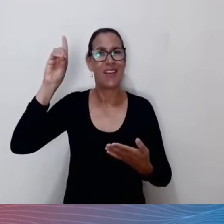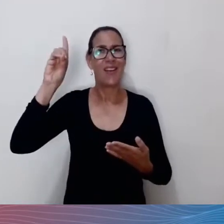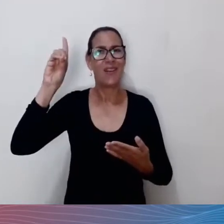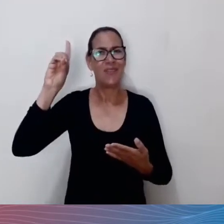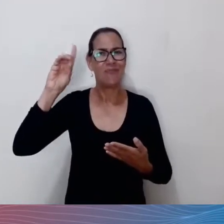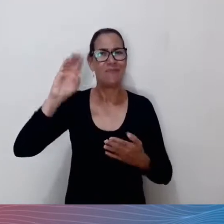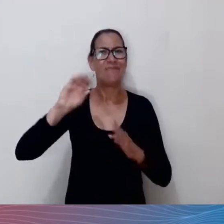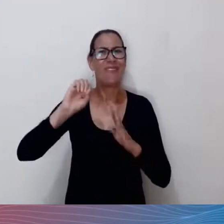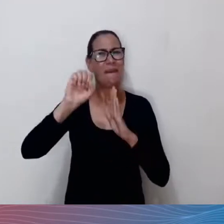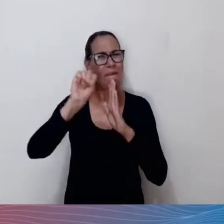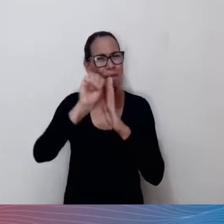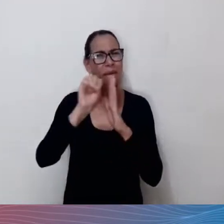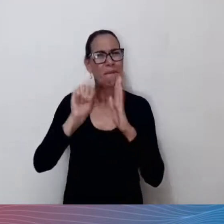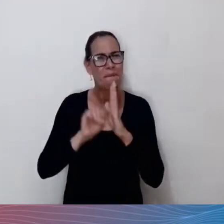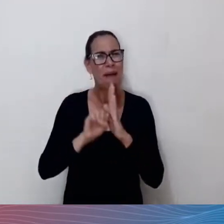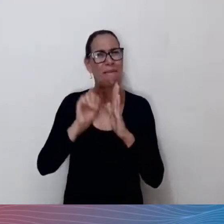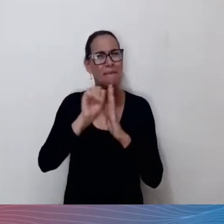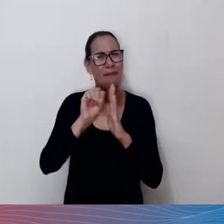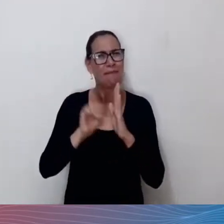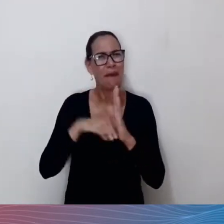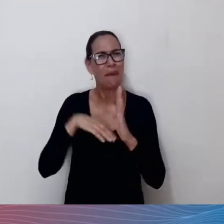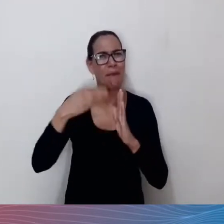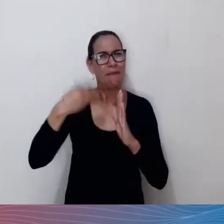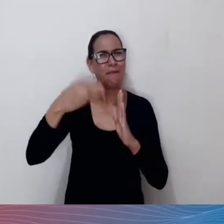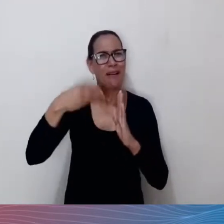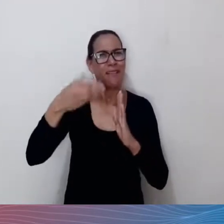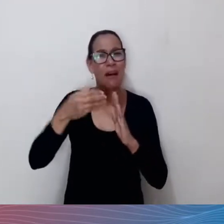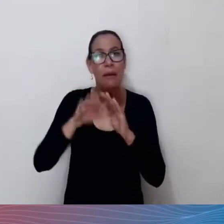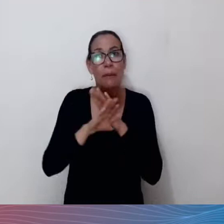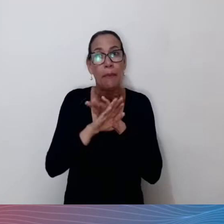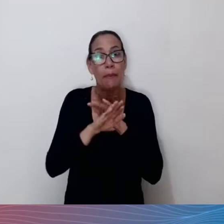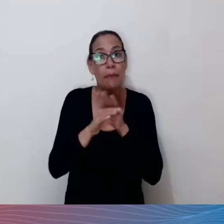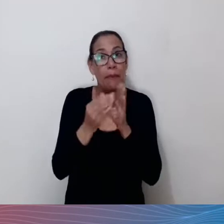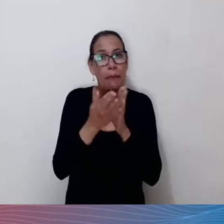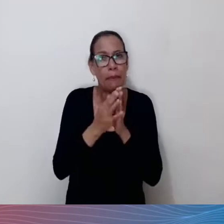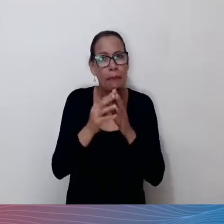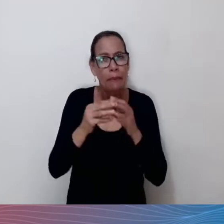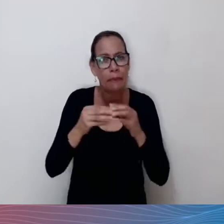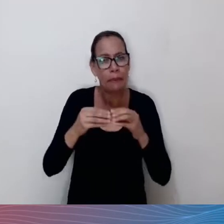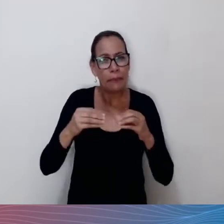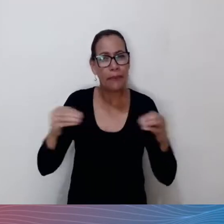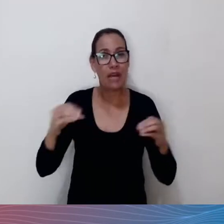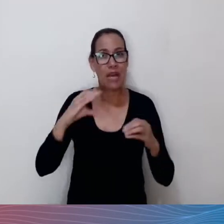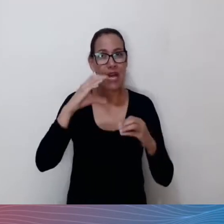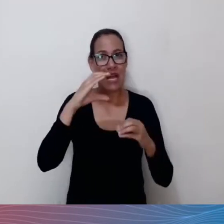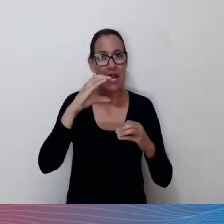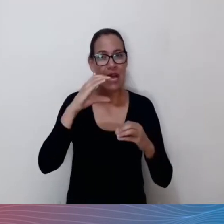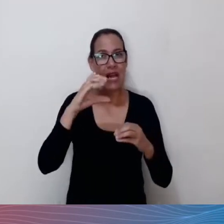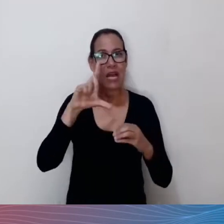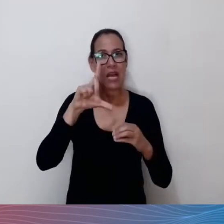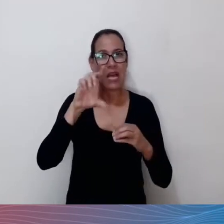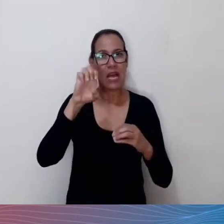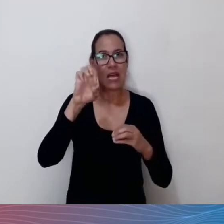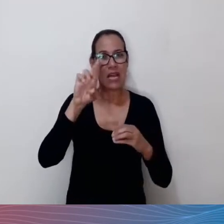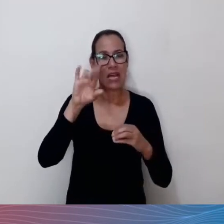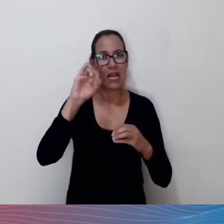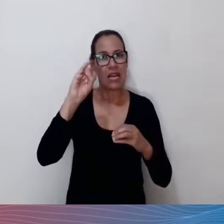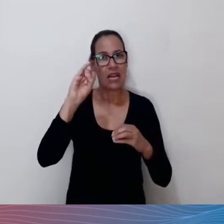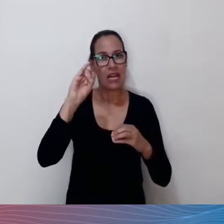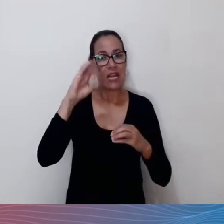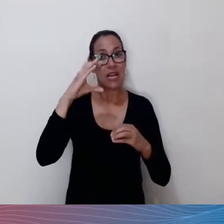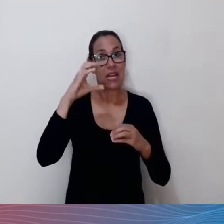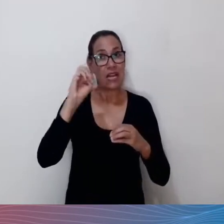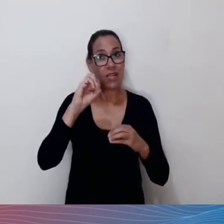o clericalismo na igreja. Havia clérigos e leigos.